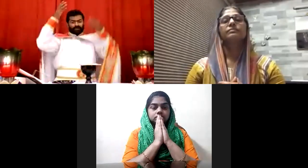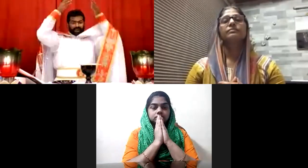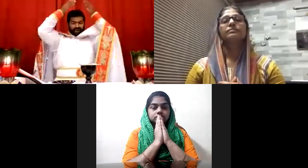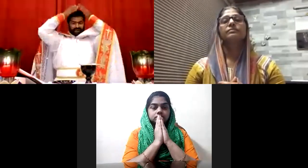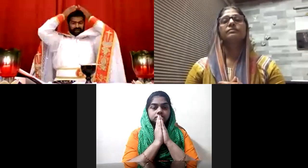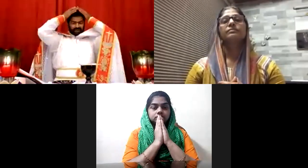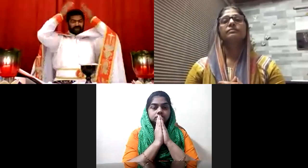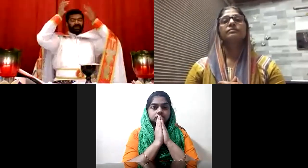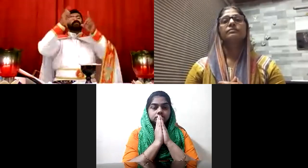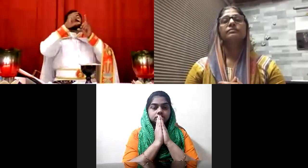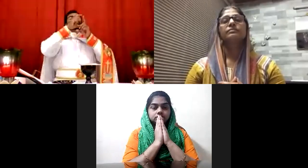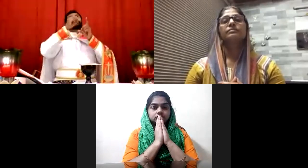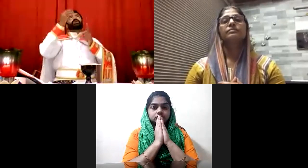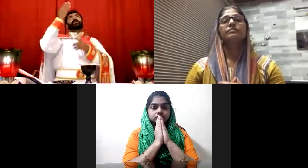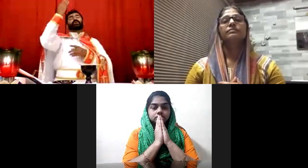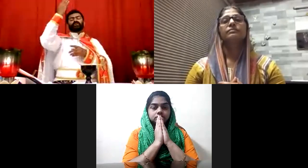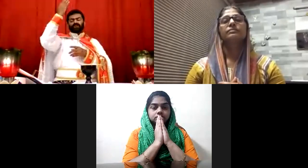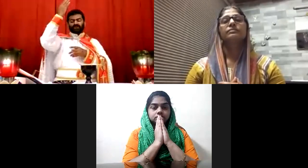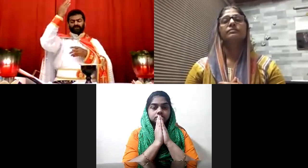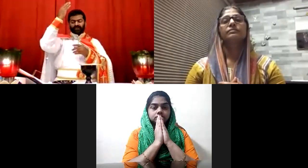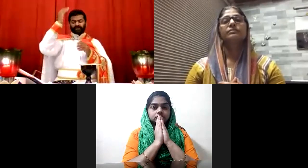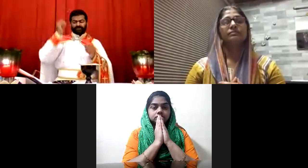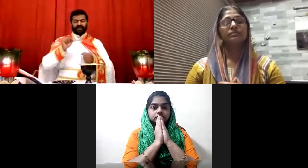മഹത്വം അണിയിക്കുകയും ചെയ്തു.